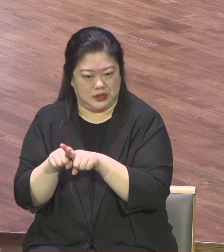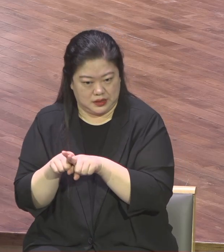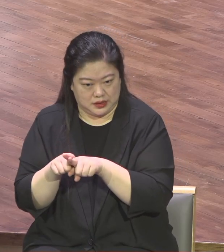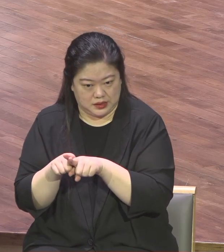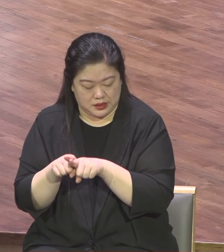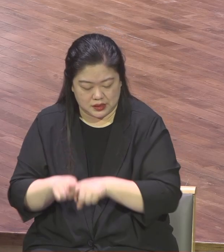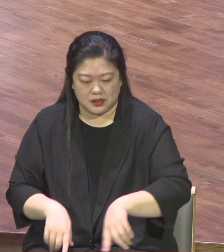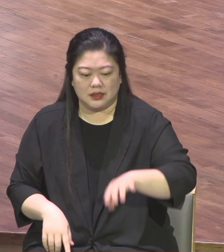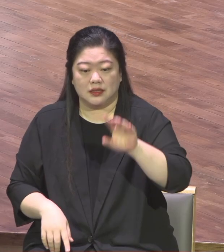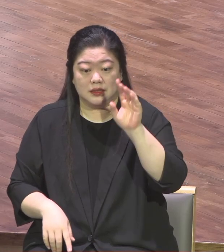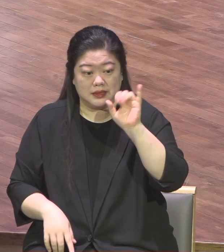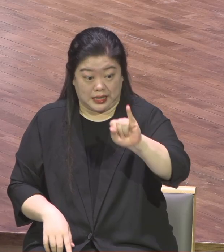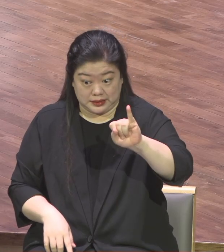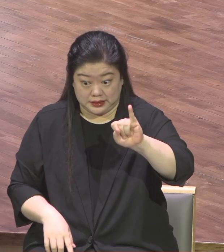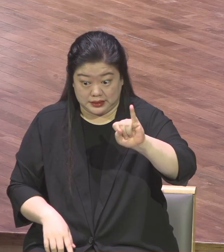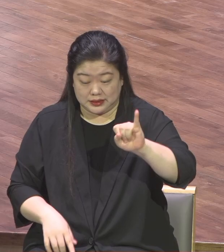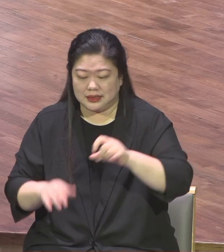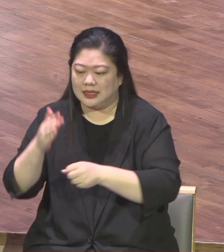ORS입니다.